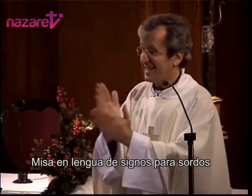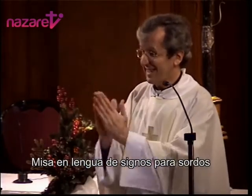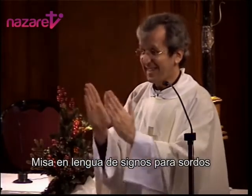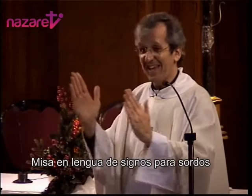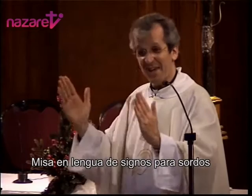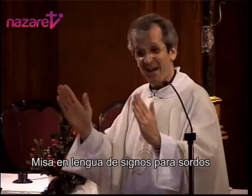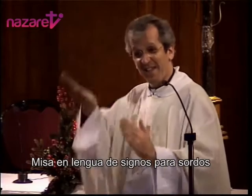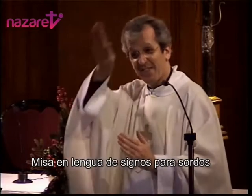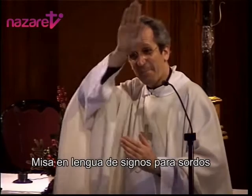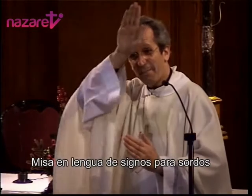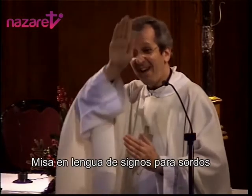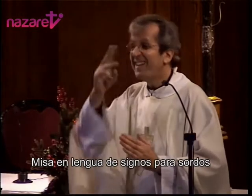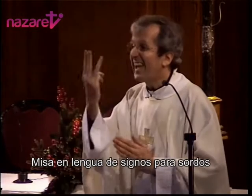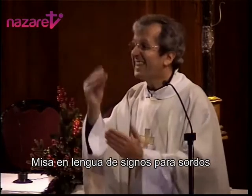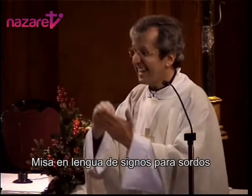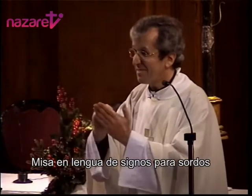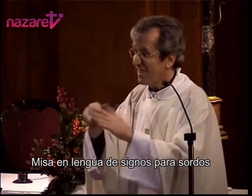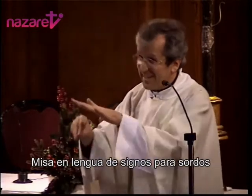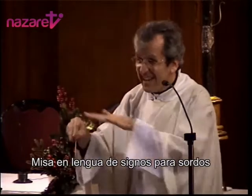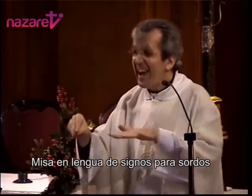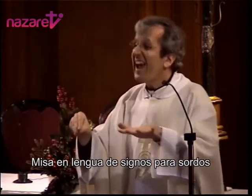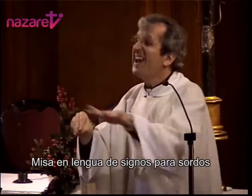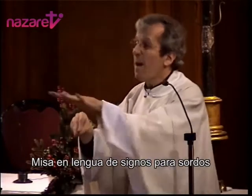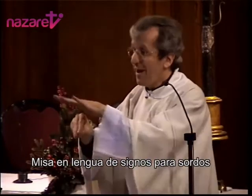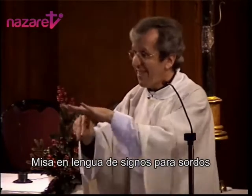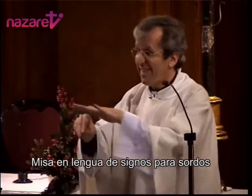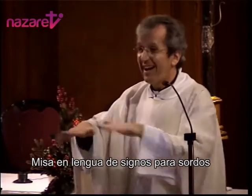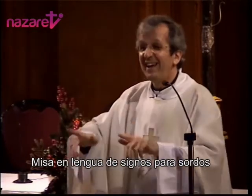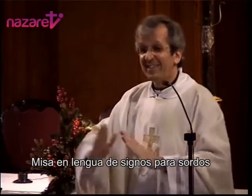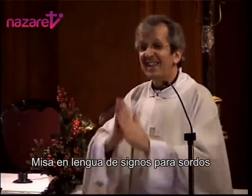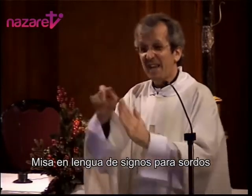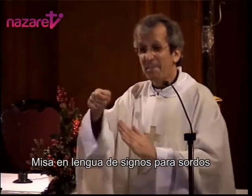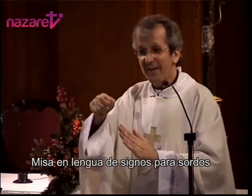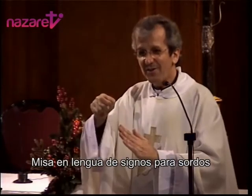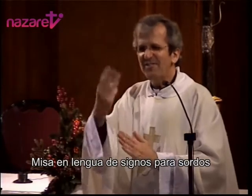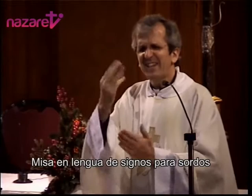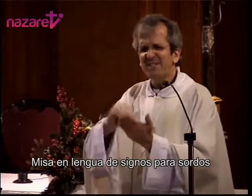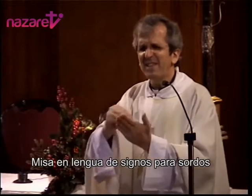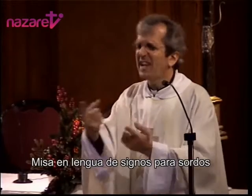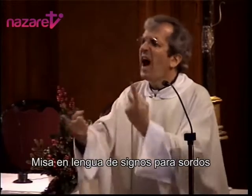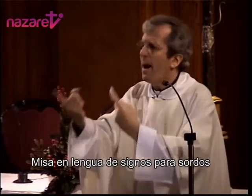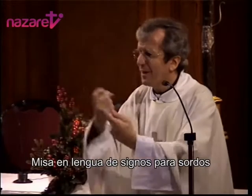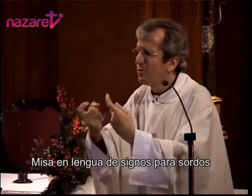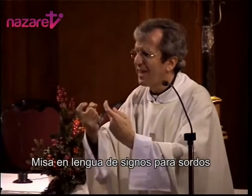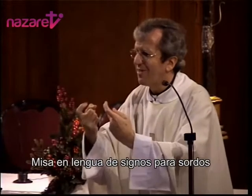meses que lleva de Papa, ya 3 veces en la plaza de San Pedro, 3 veces ya ha preguntado,